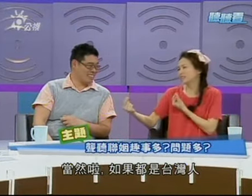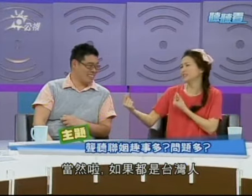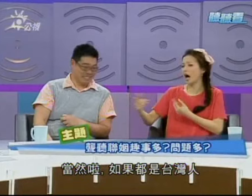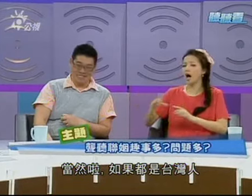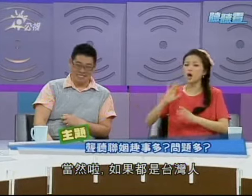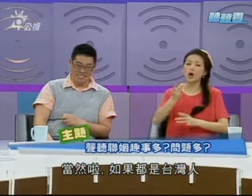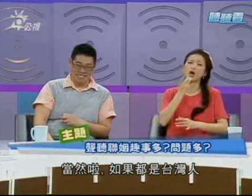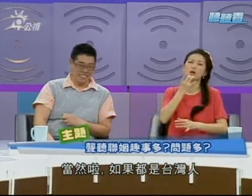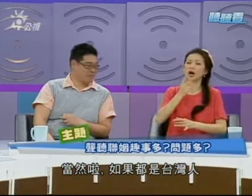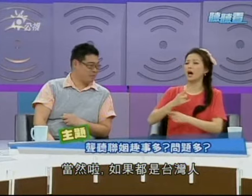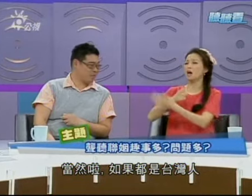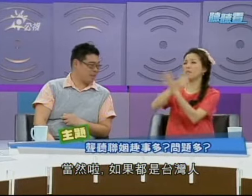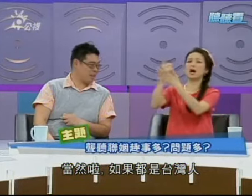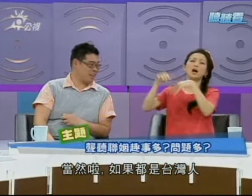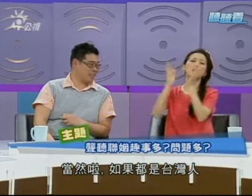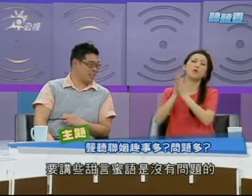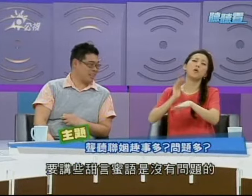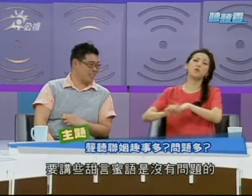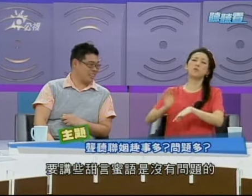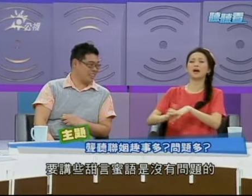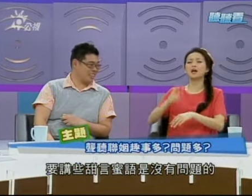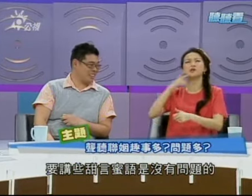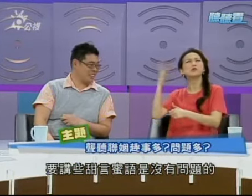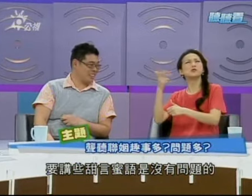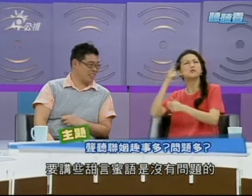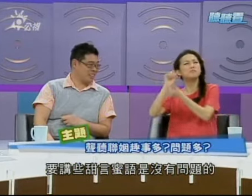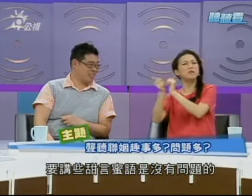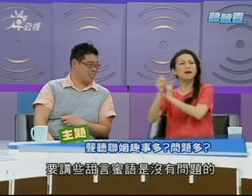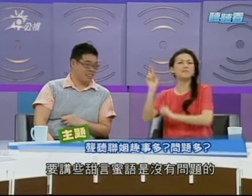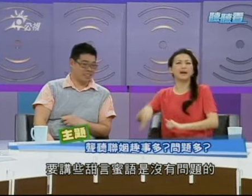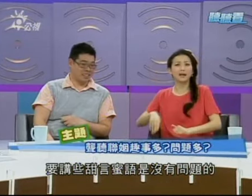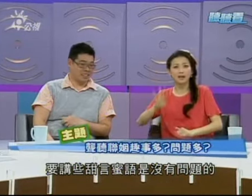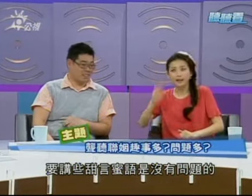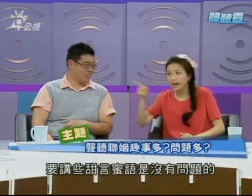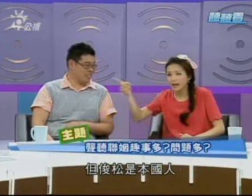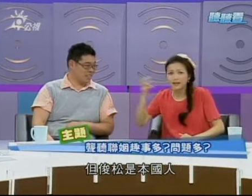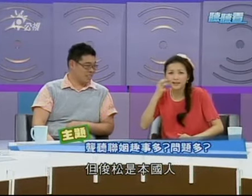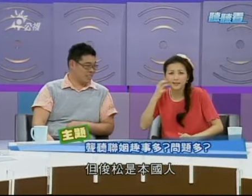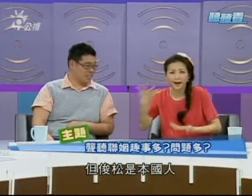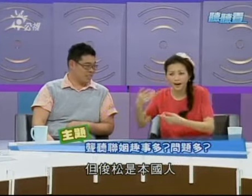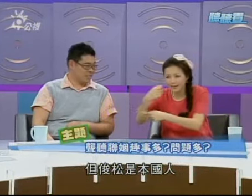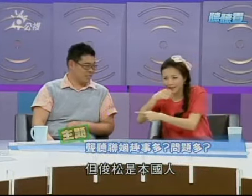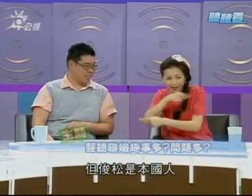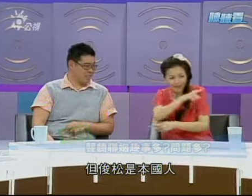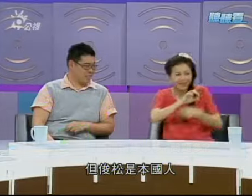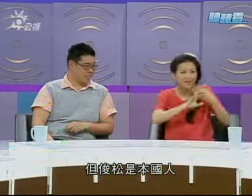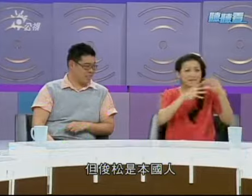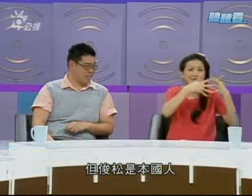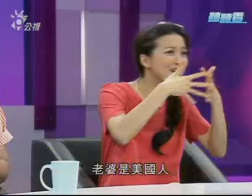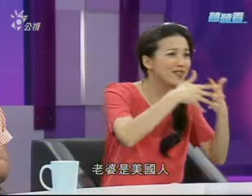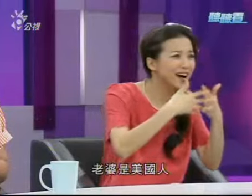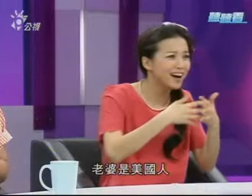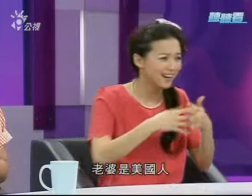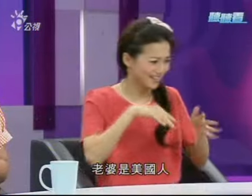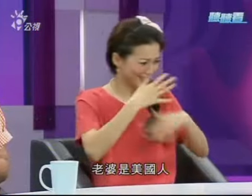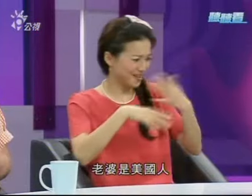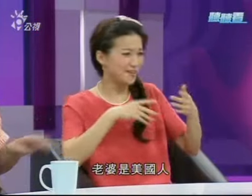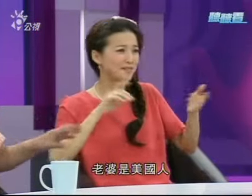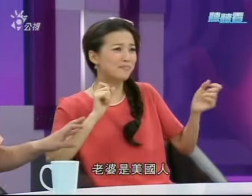啦如果都是台湾人要讲些甜言蜜语是没有问题的但俊松是本国人老婆是美国人